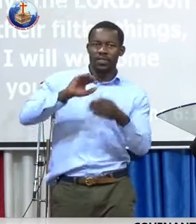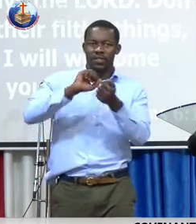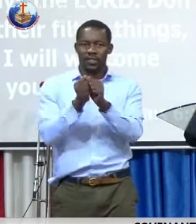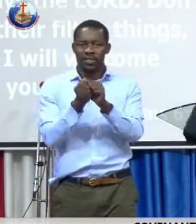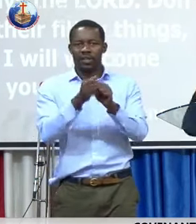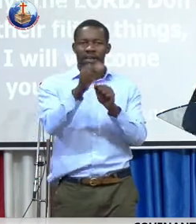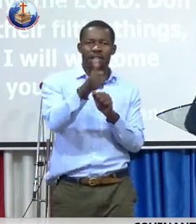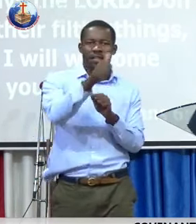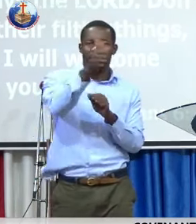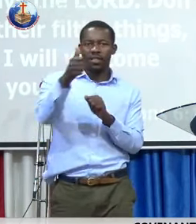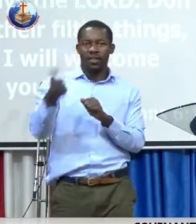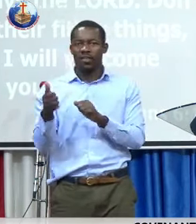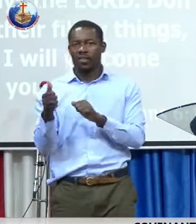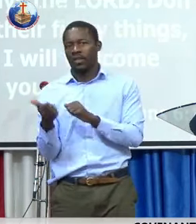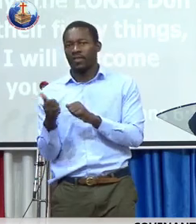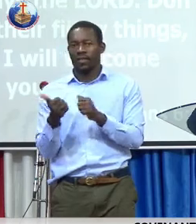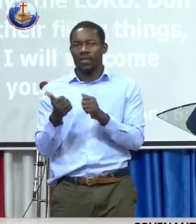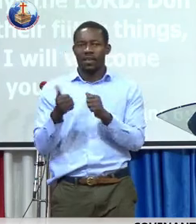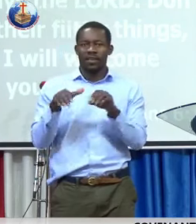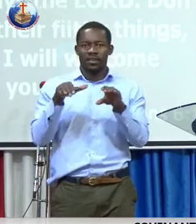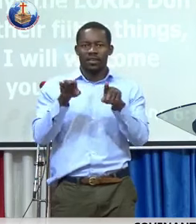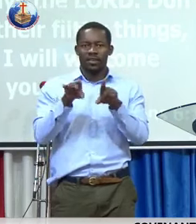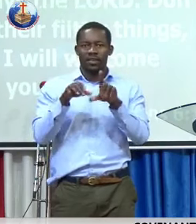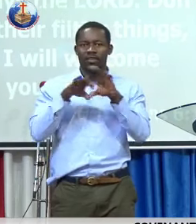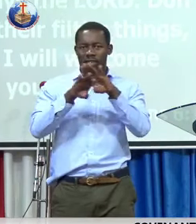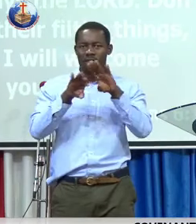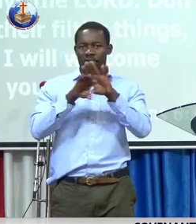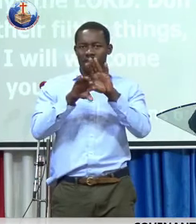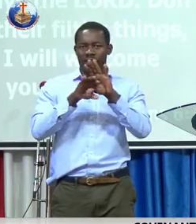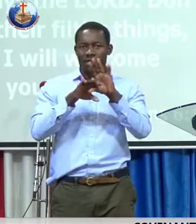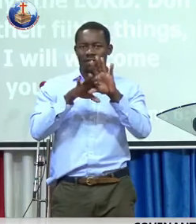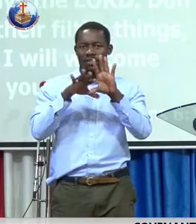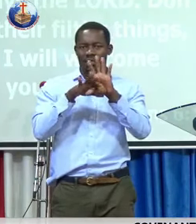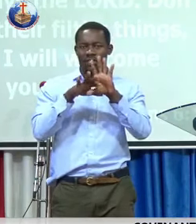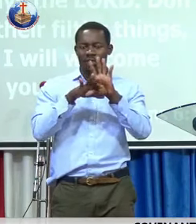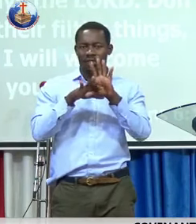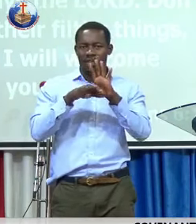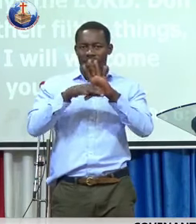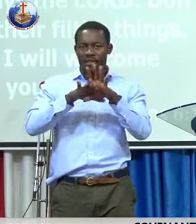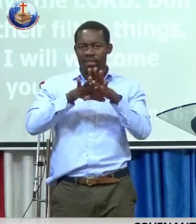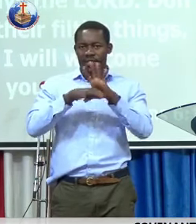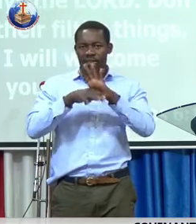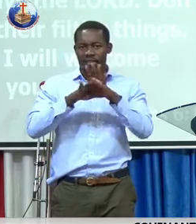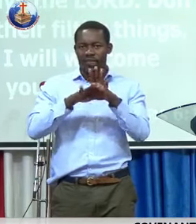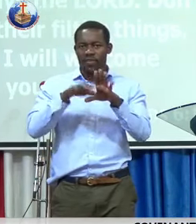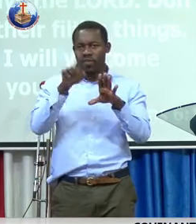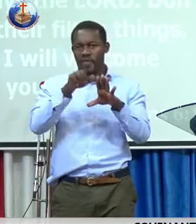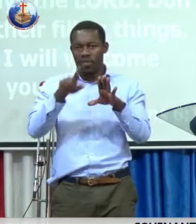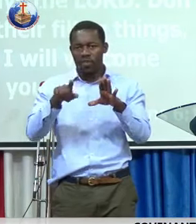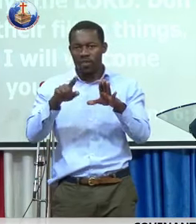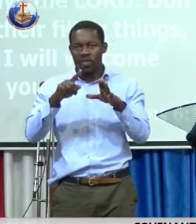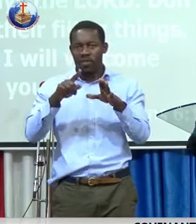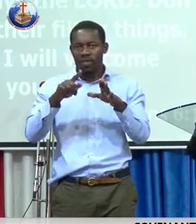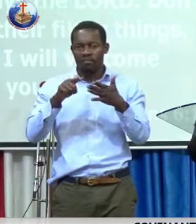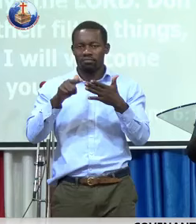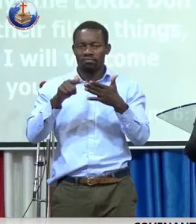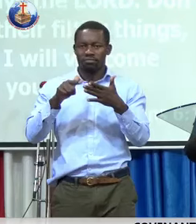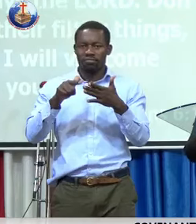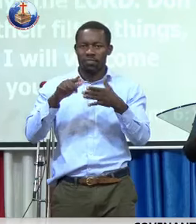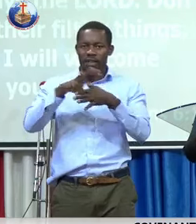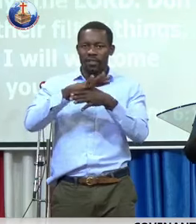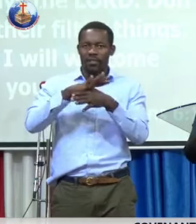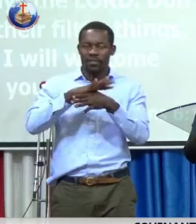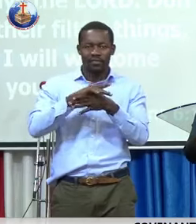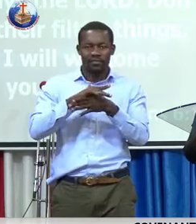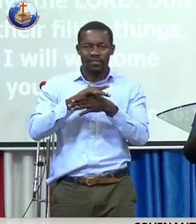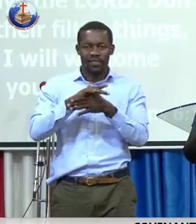kusema, lesbianism is wrong, gayism is wrong, polygamy is wrong, wangekuwa wanatusikiza,